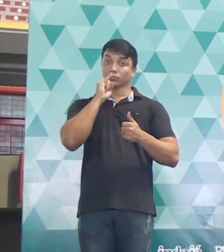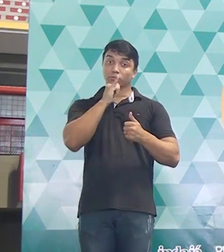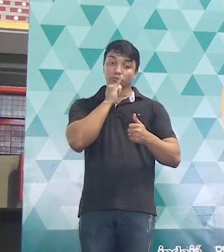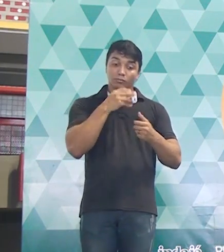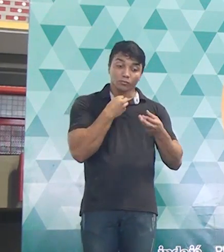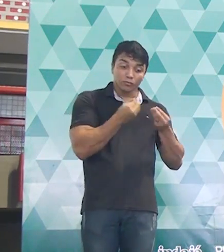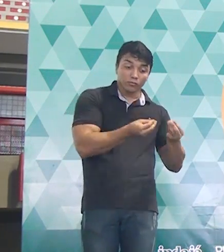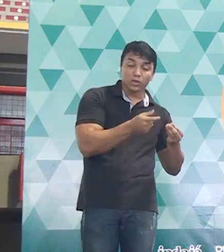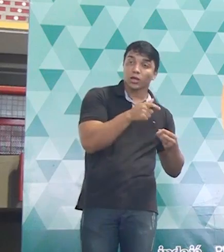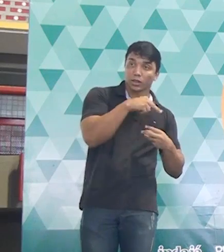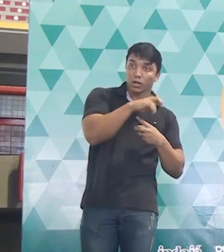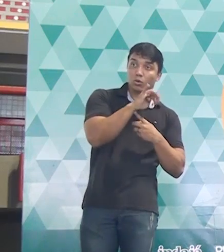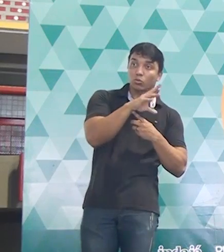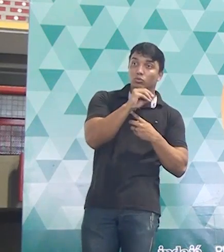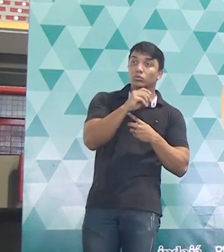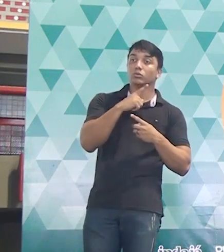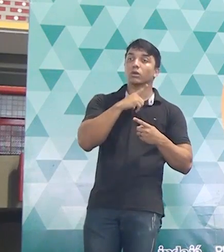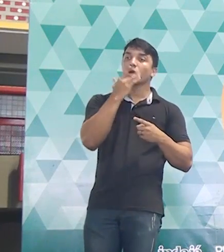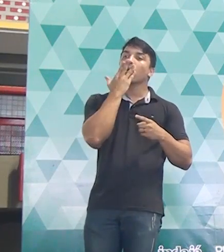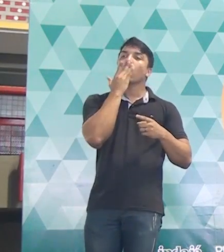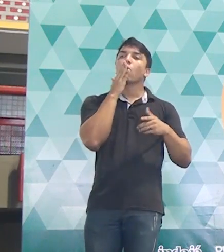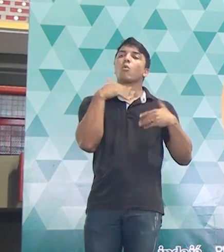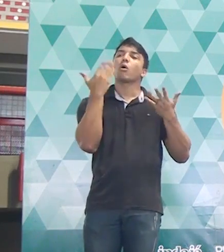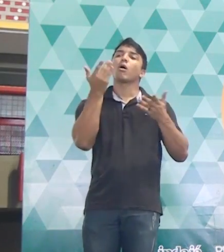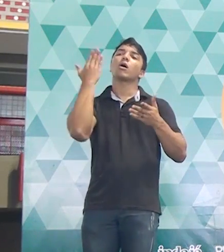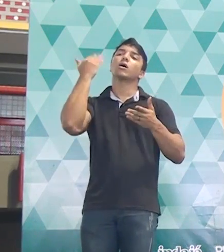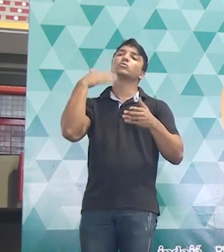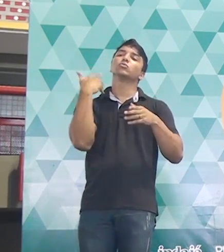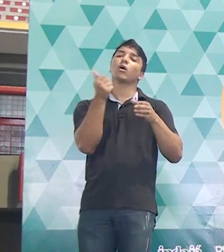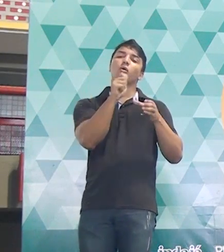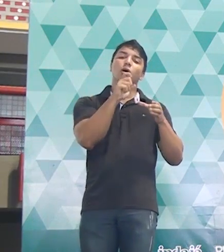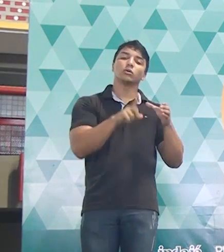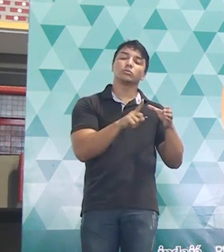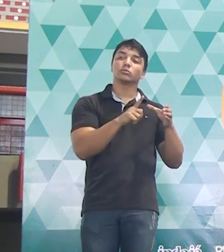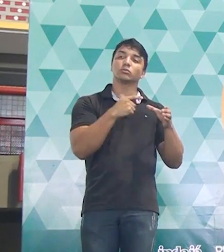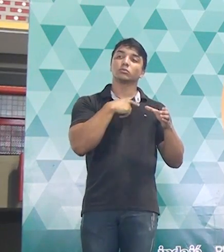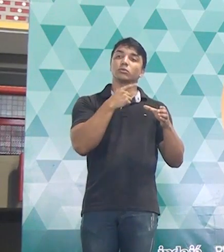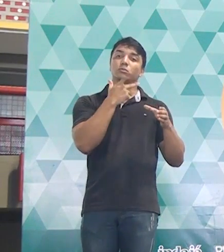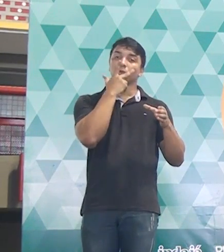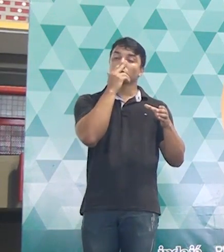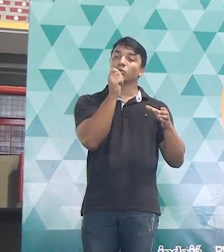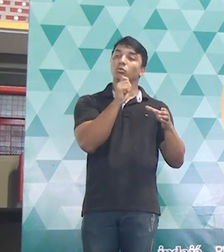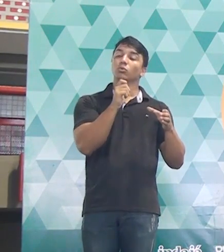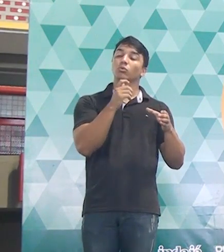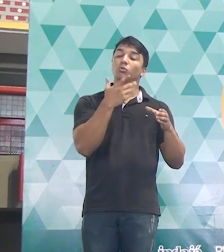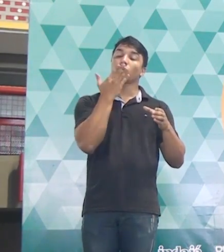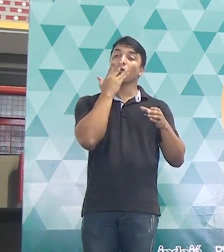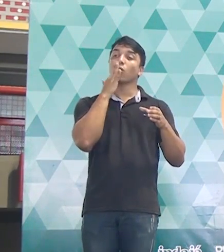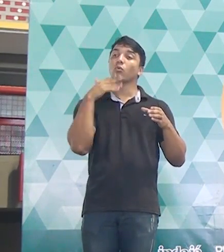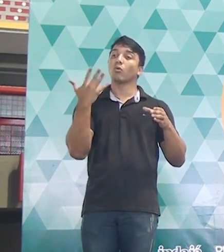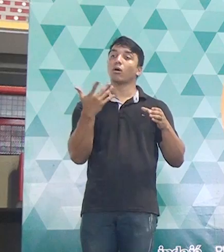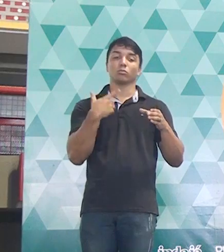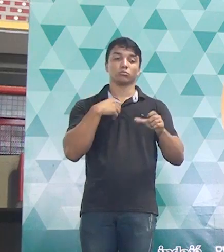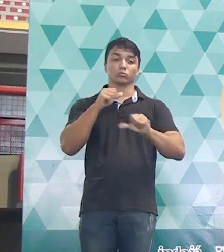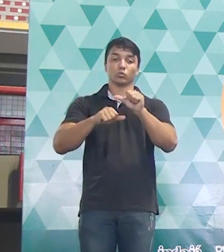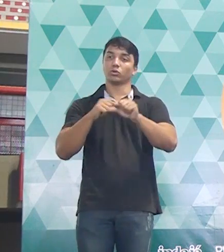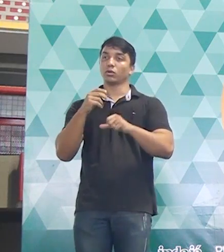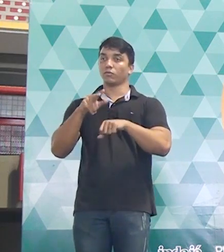neutro. Pessoal, qual é a cor do azul de bromotimol quando o meio é neutro? Então, isso aqui vai mudar para verde.